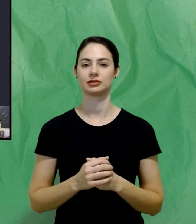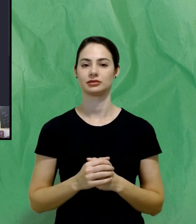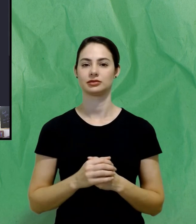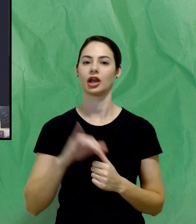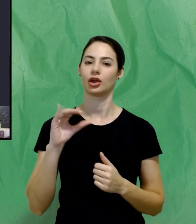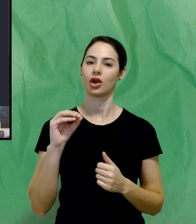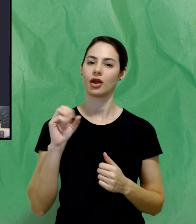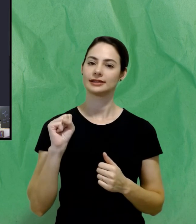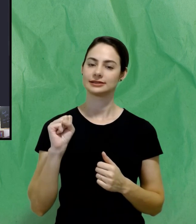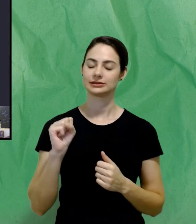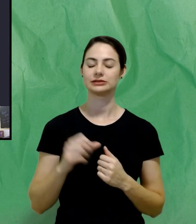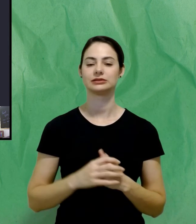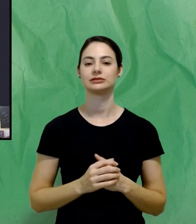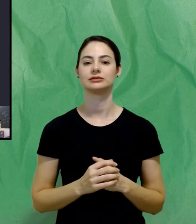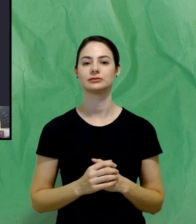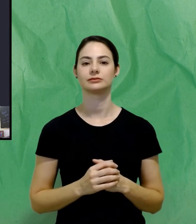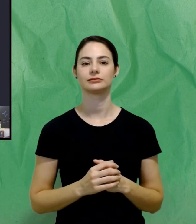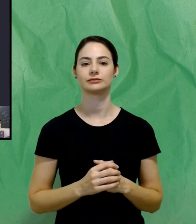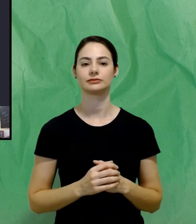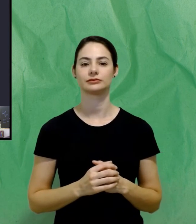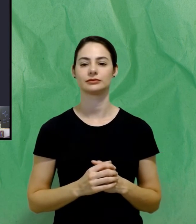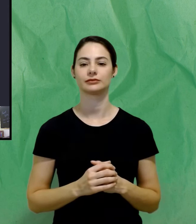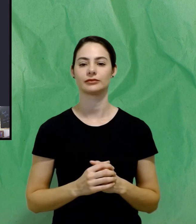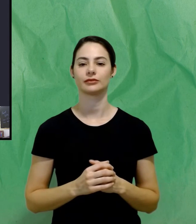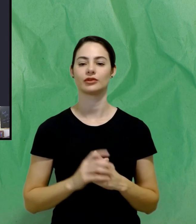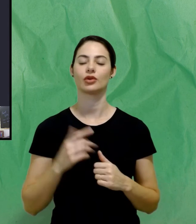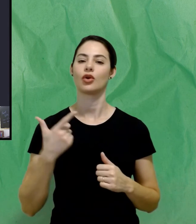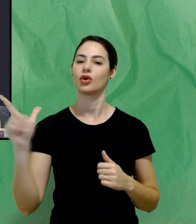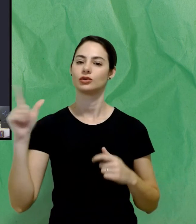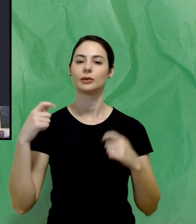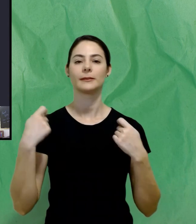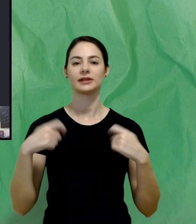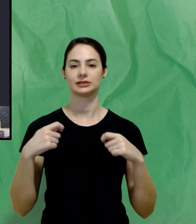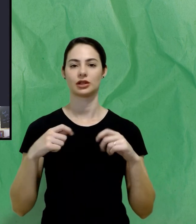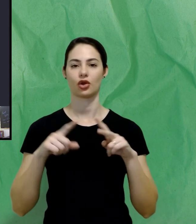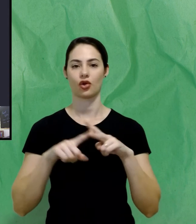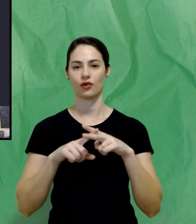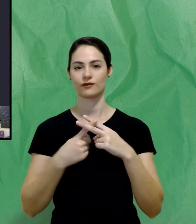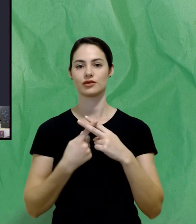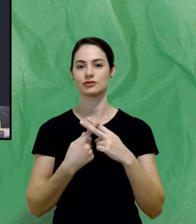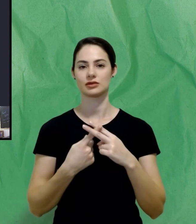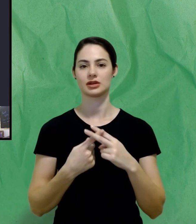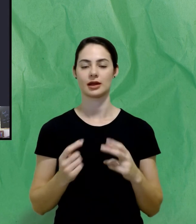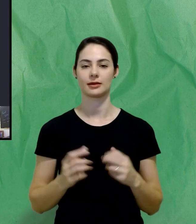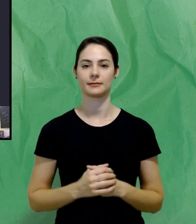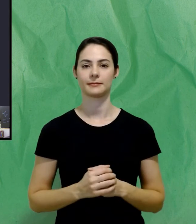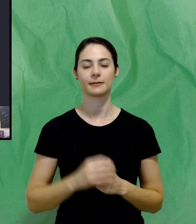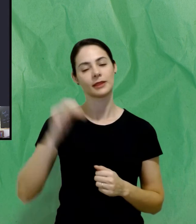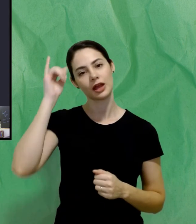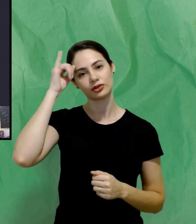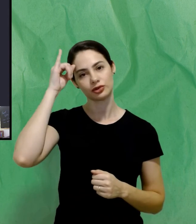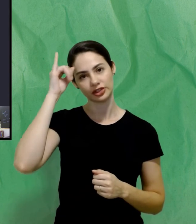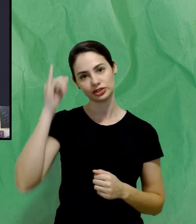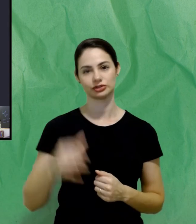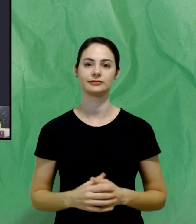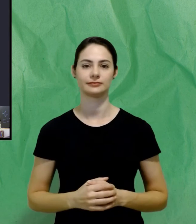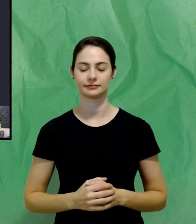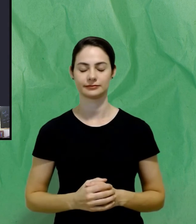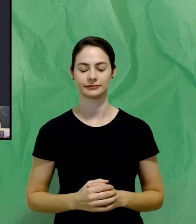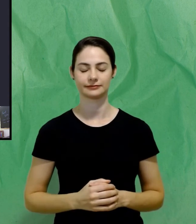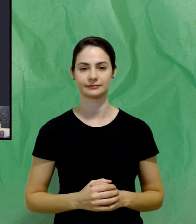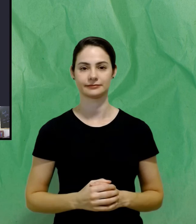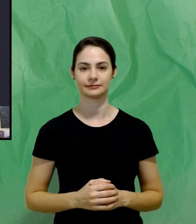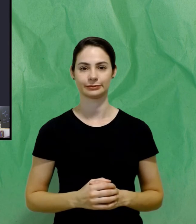e esse outro aqui que é necessário para a configuração do Android.